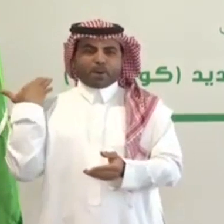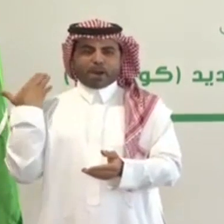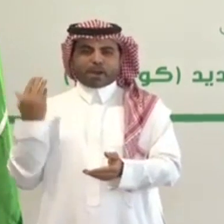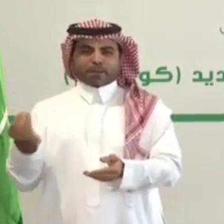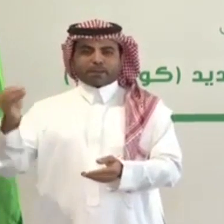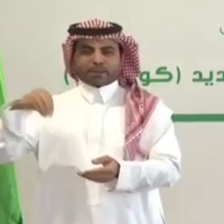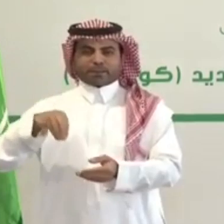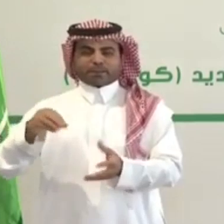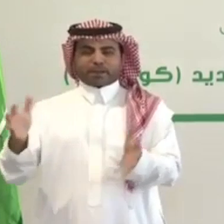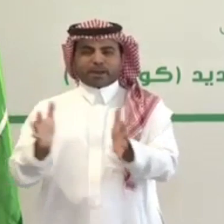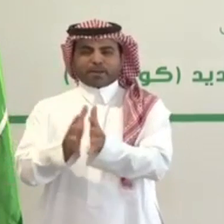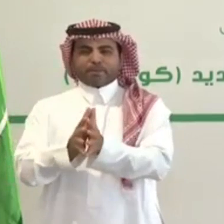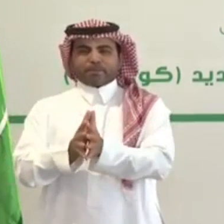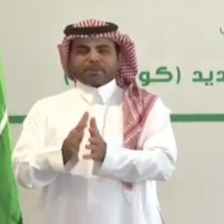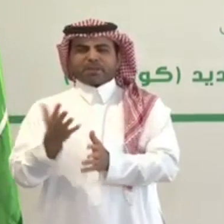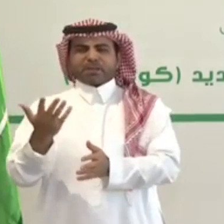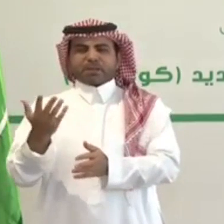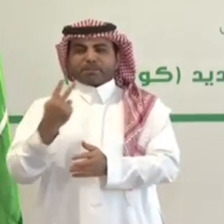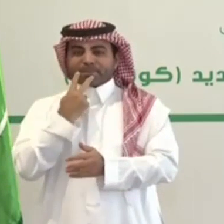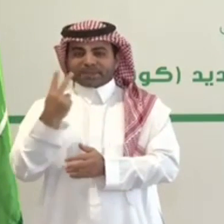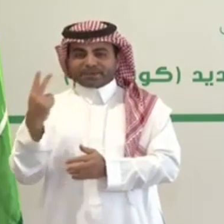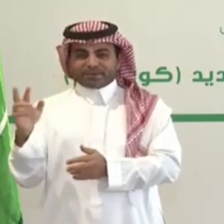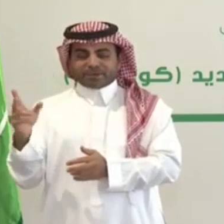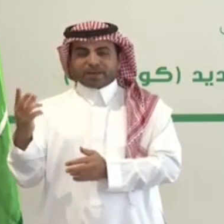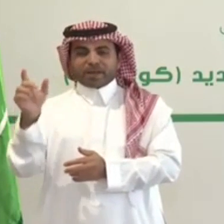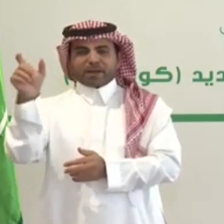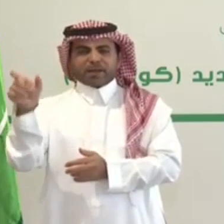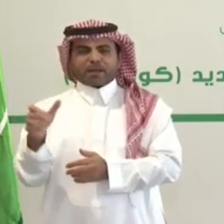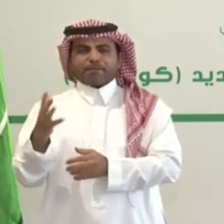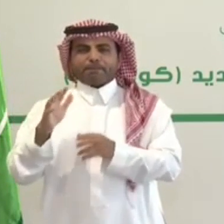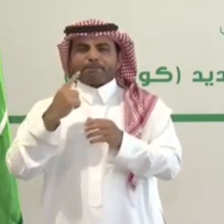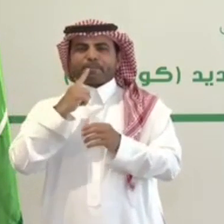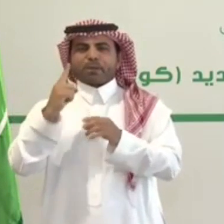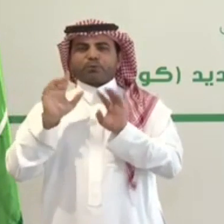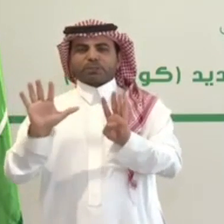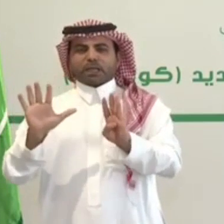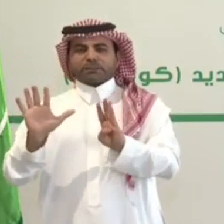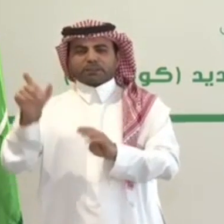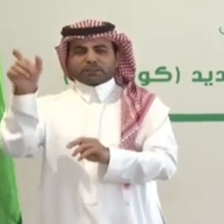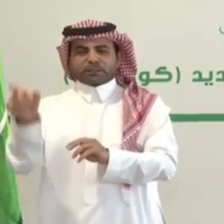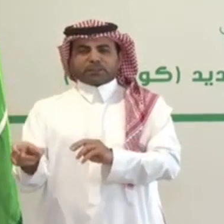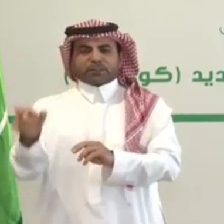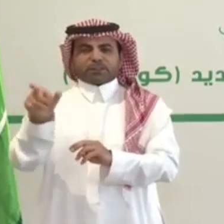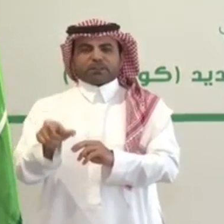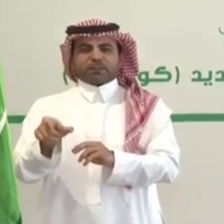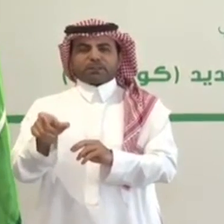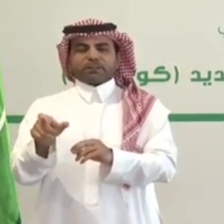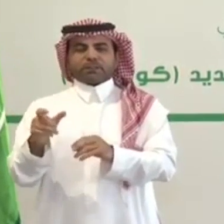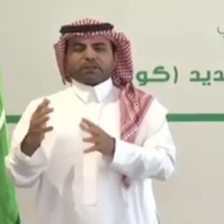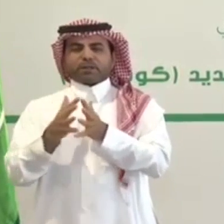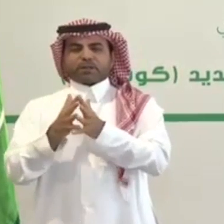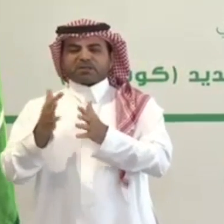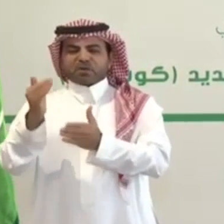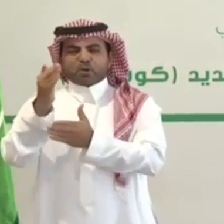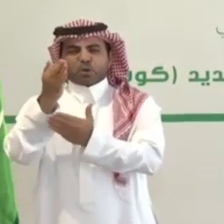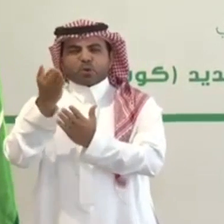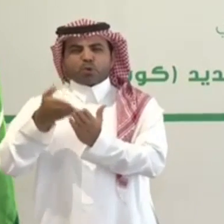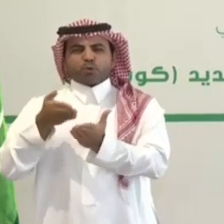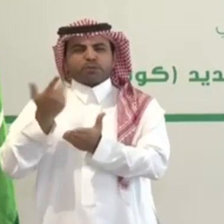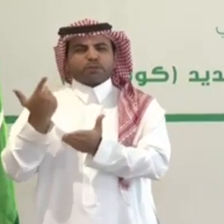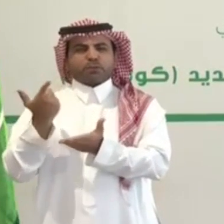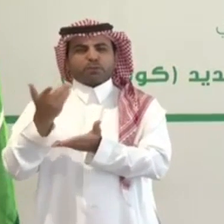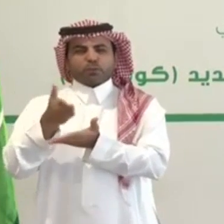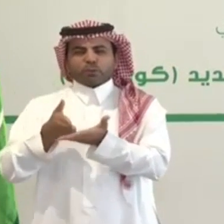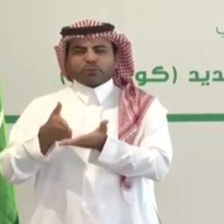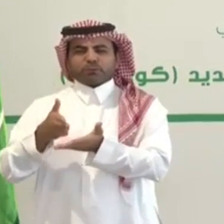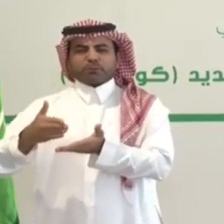سابقا. من بين هذه الحالات 119 حالة، هي أكثر من النصف في هذه